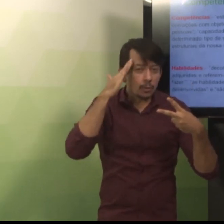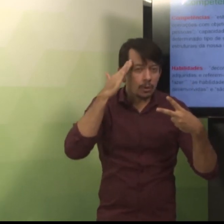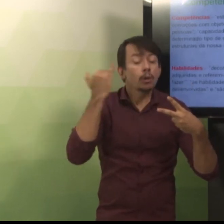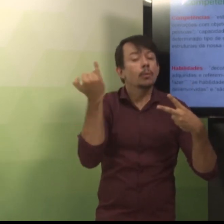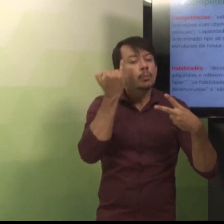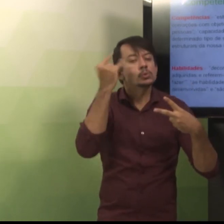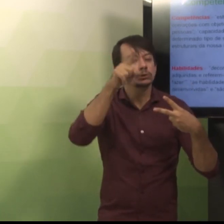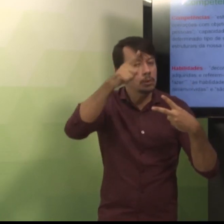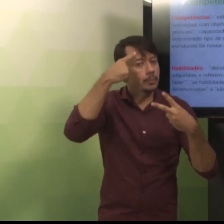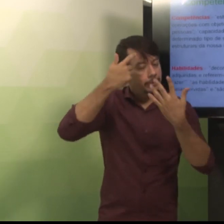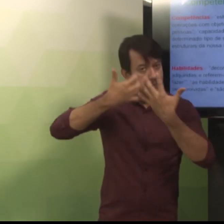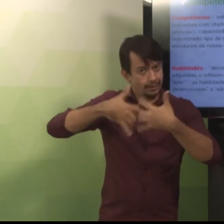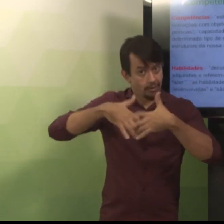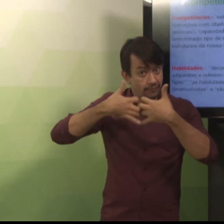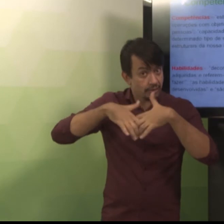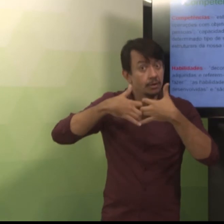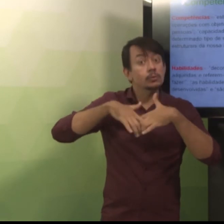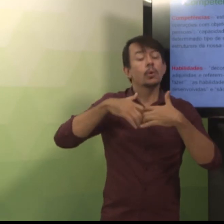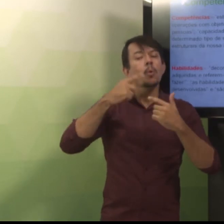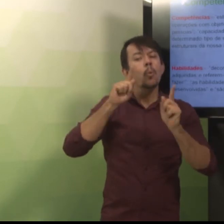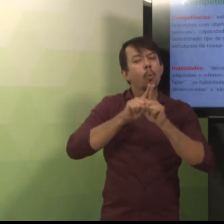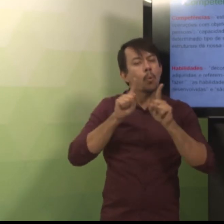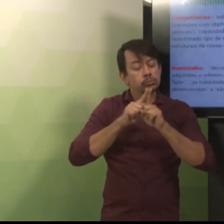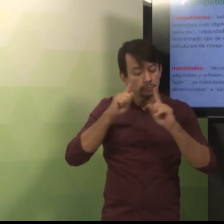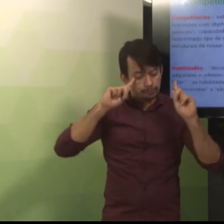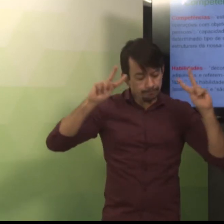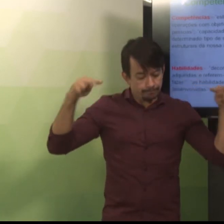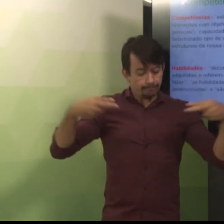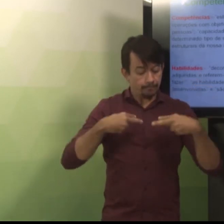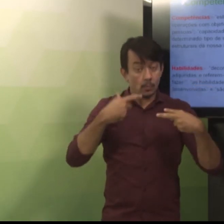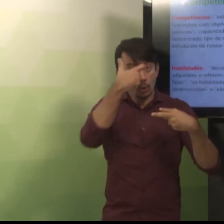itens são muito importantes, entenderam? Então, reflitam sobre isso,